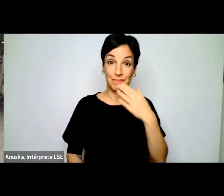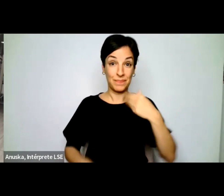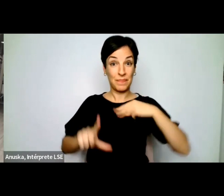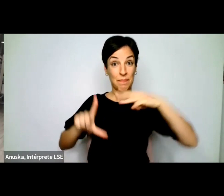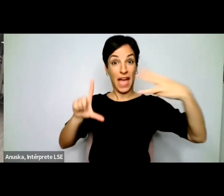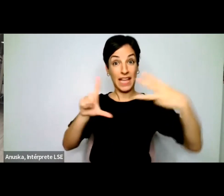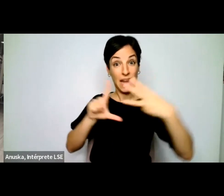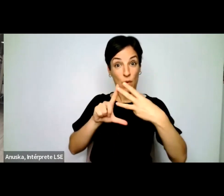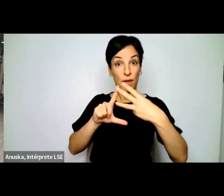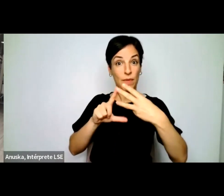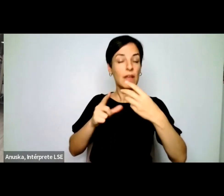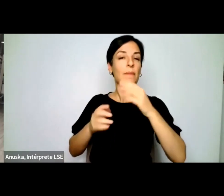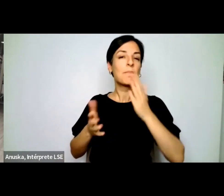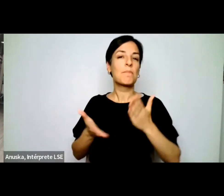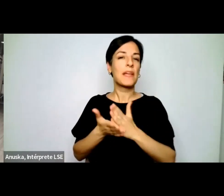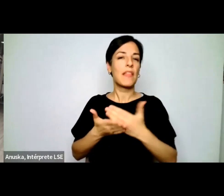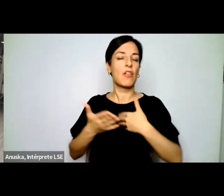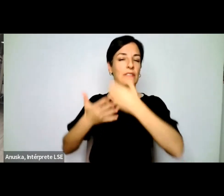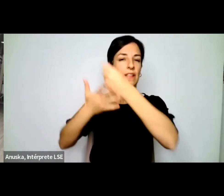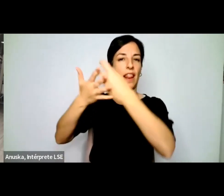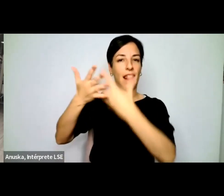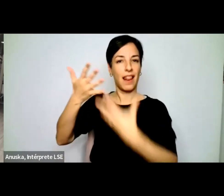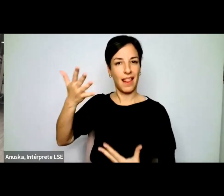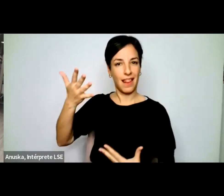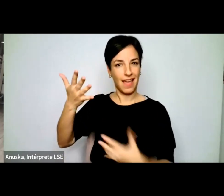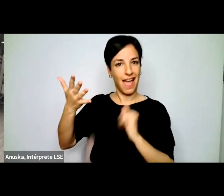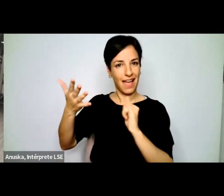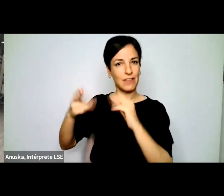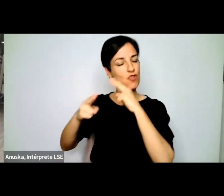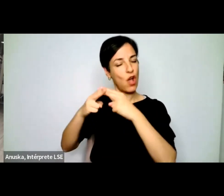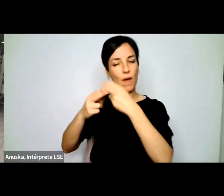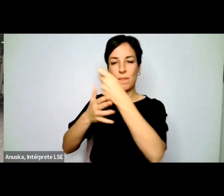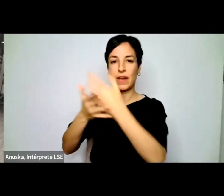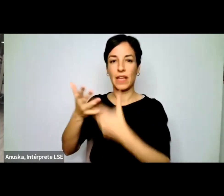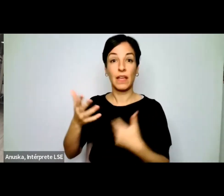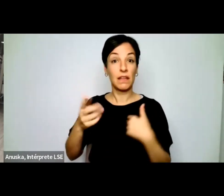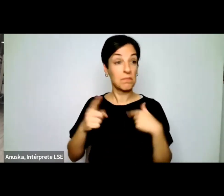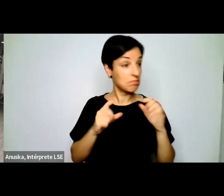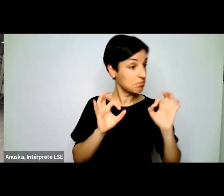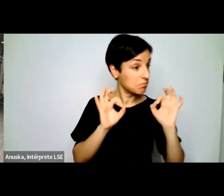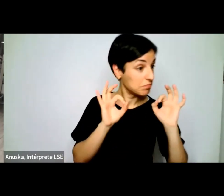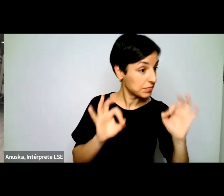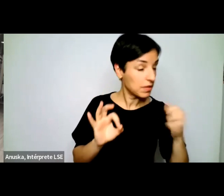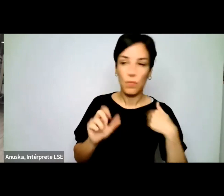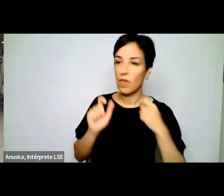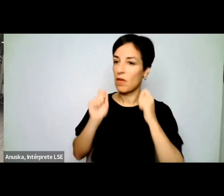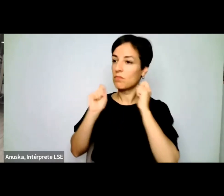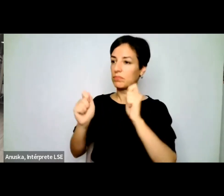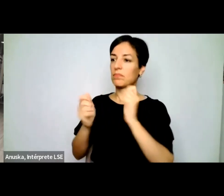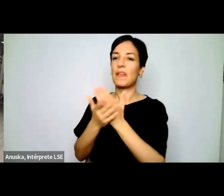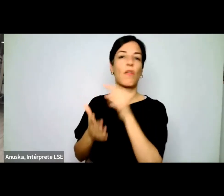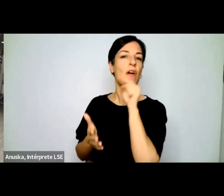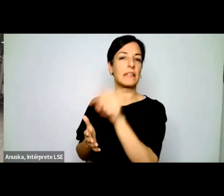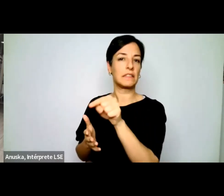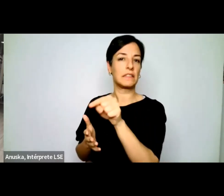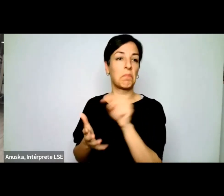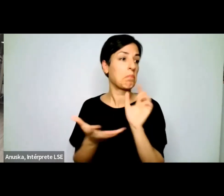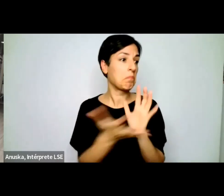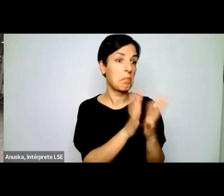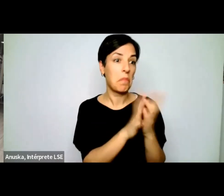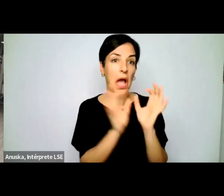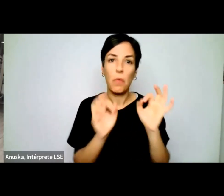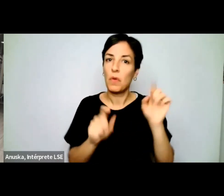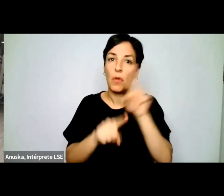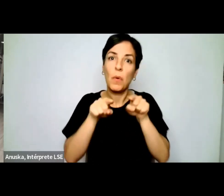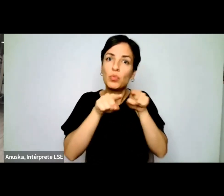está nuestro listado de mediadores y si todas las partes están de acuerdo se puede designar al mediador. Mientras todo el mundo esté de acuerdo, no hay problema en que lo